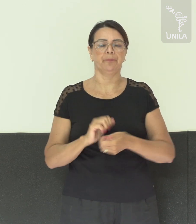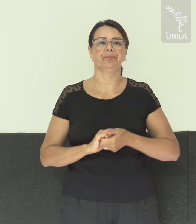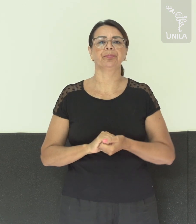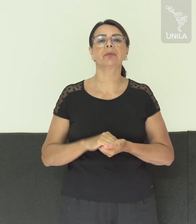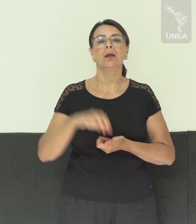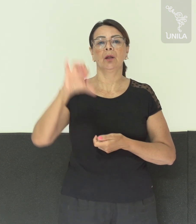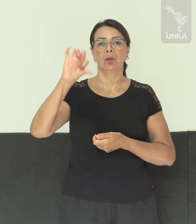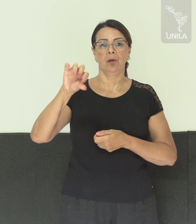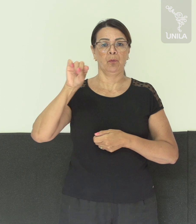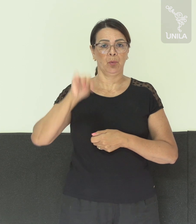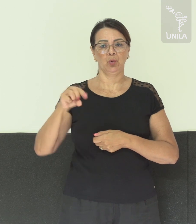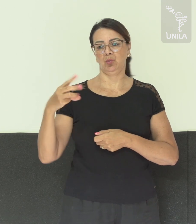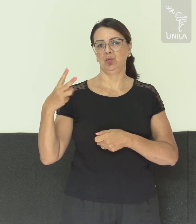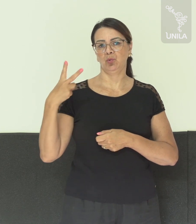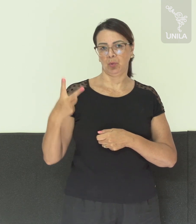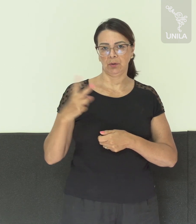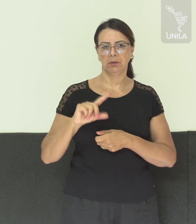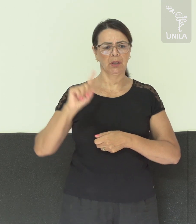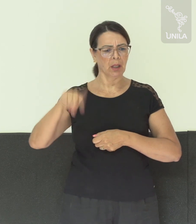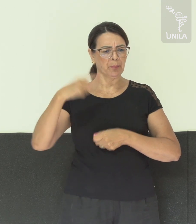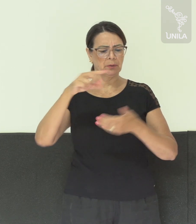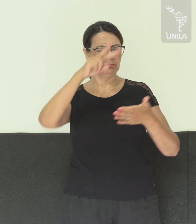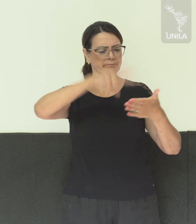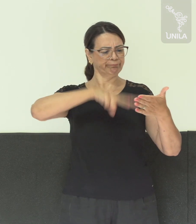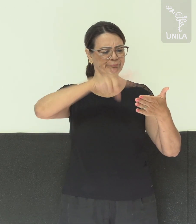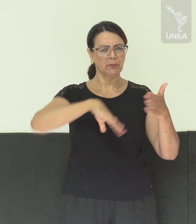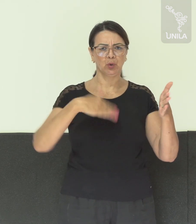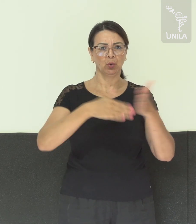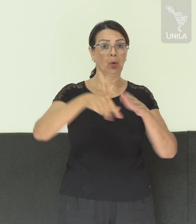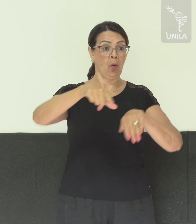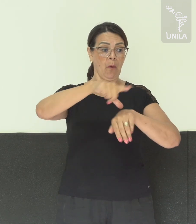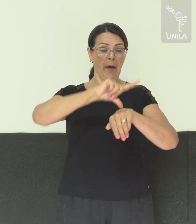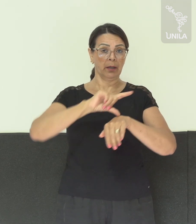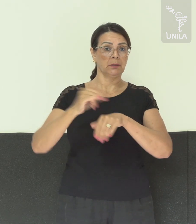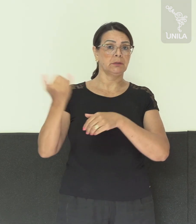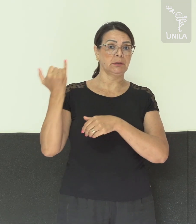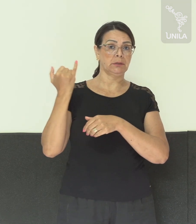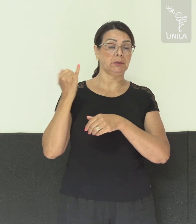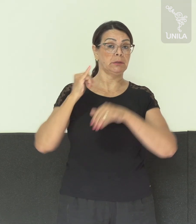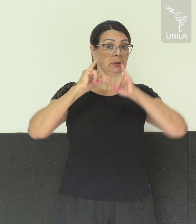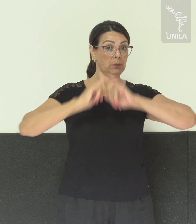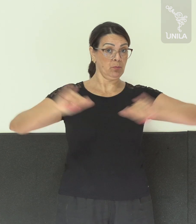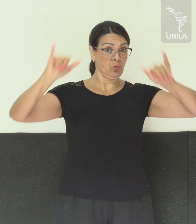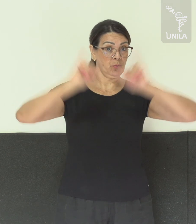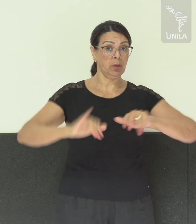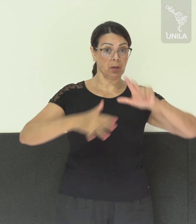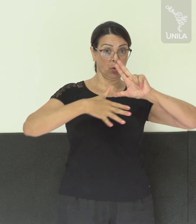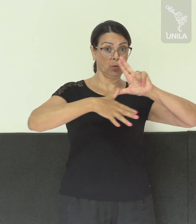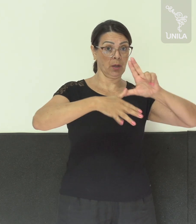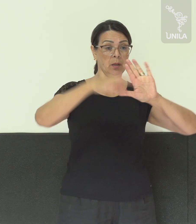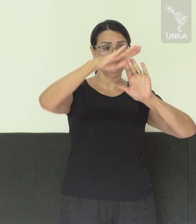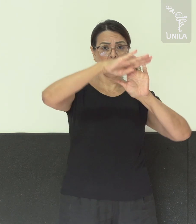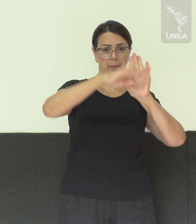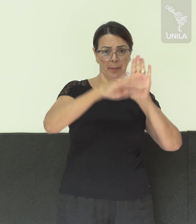9.2. Após os procedimentos elencados no item anterior, a UNILA publicará a relação de